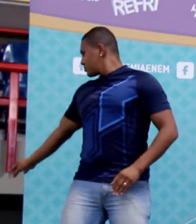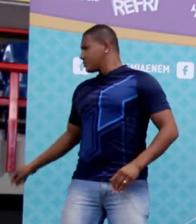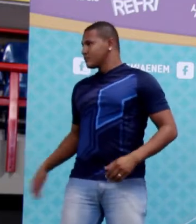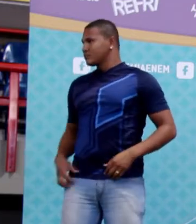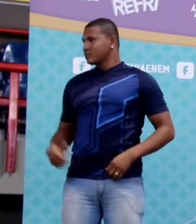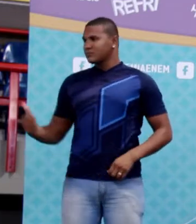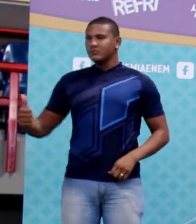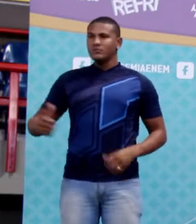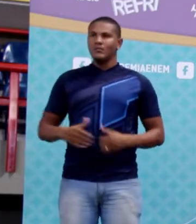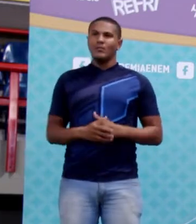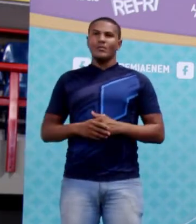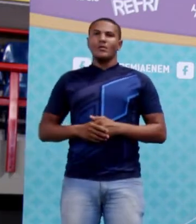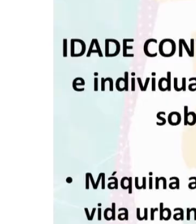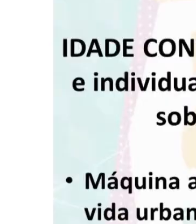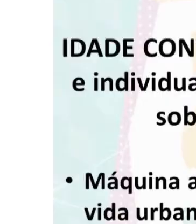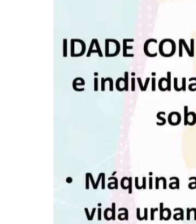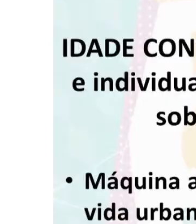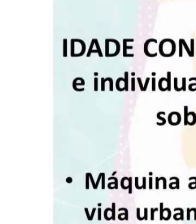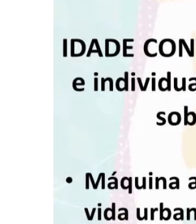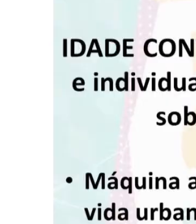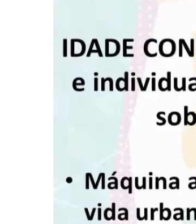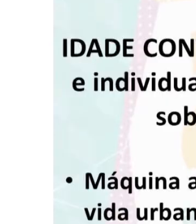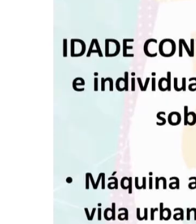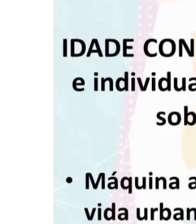competição, existe também o